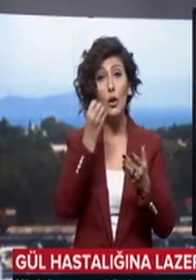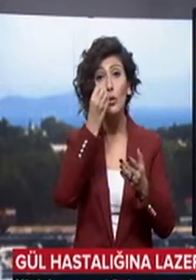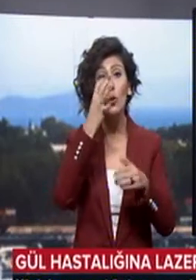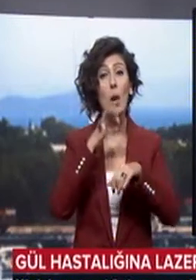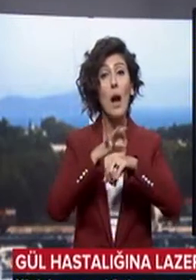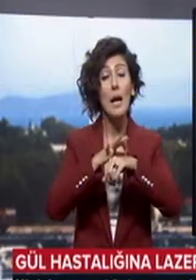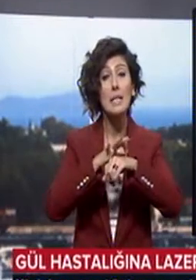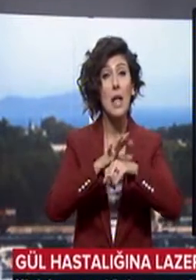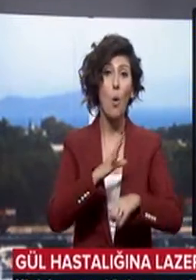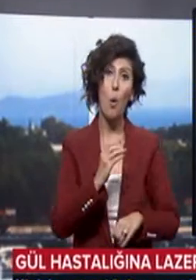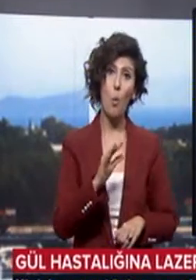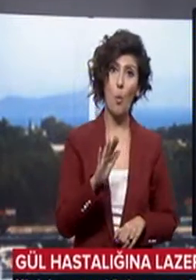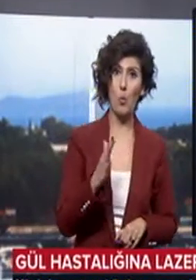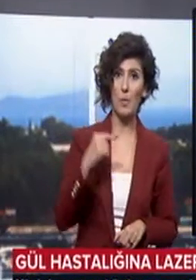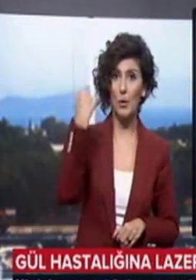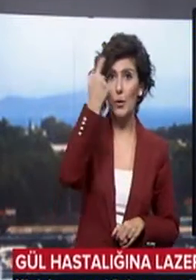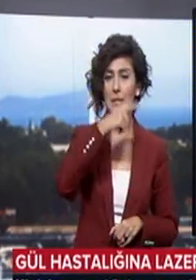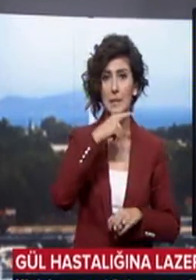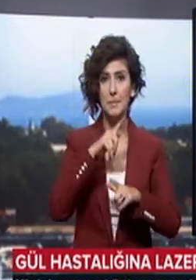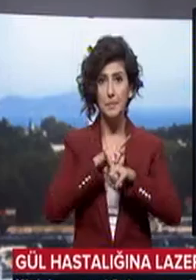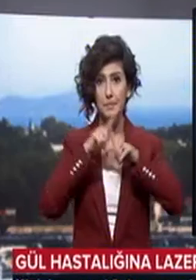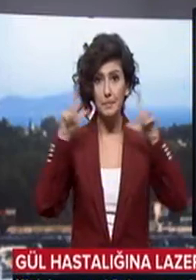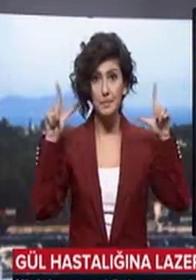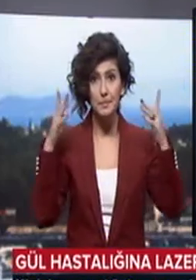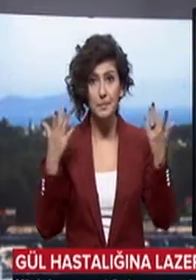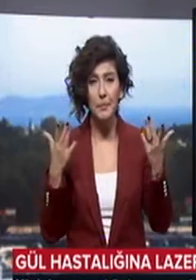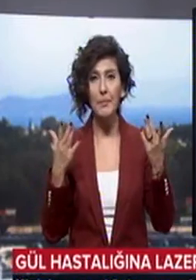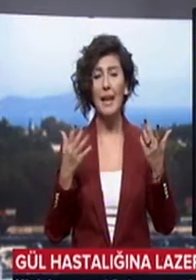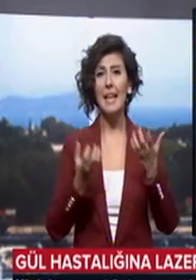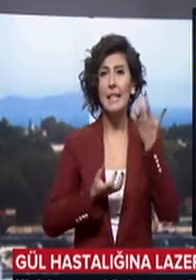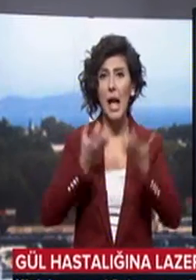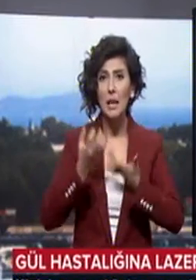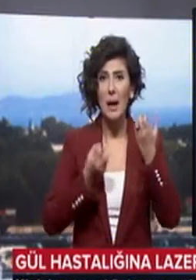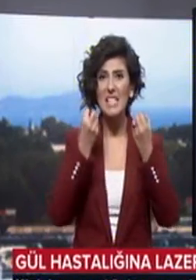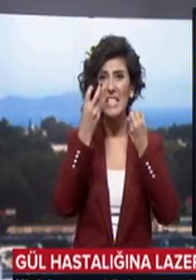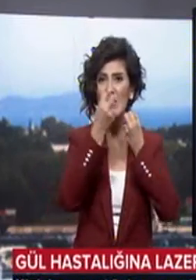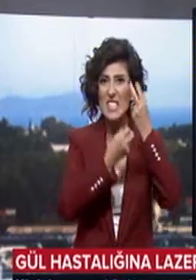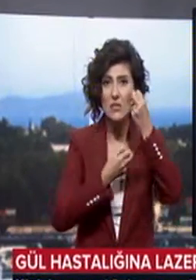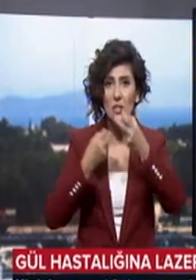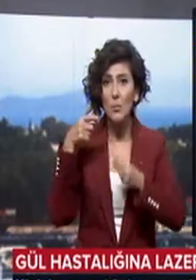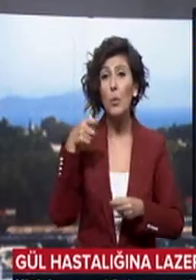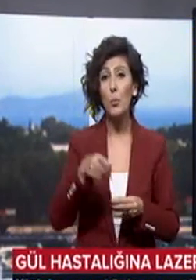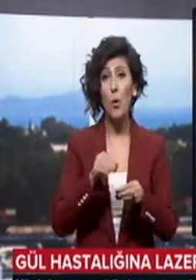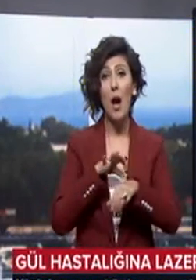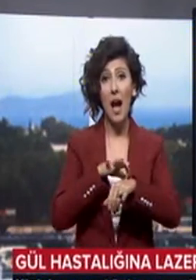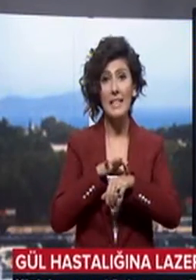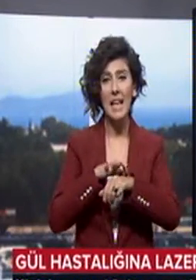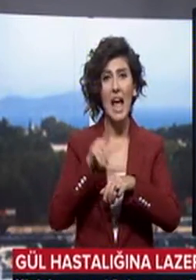de olabilir. Yüzde kızarma, yanma, sivilcelenme gibi sorunlara zemin hazırlayan bu hastalık lazerle tedavi edilebiliyor.